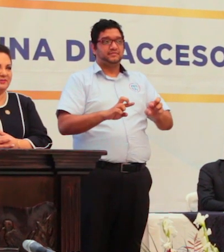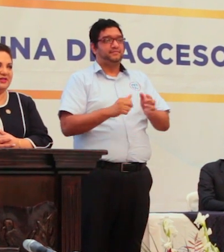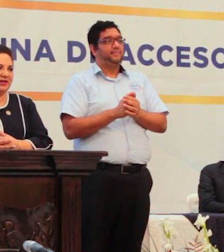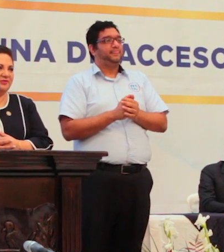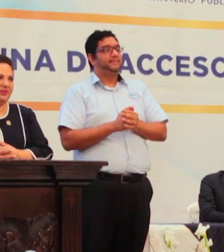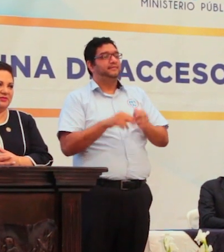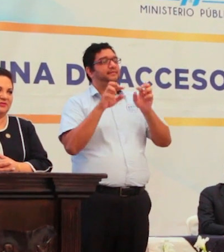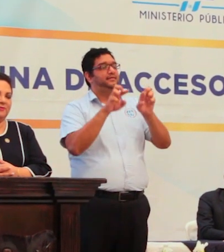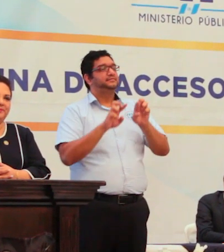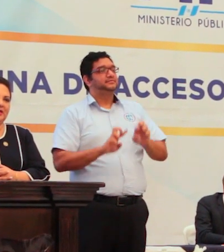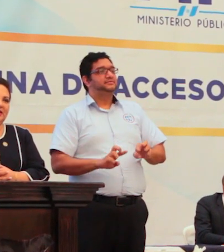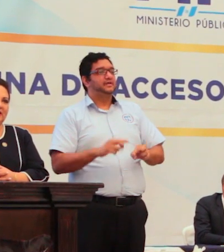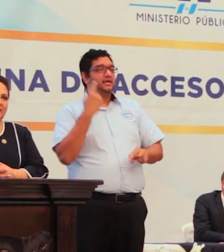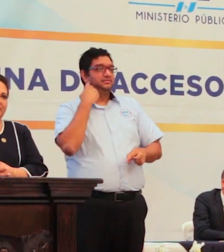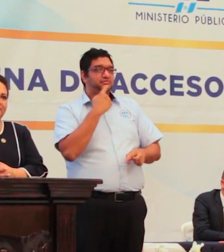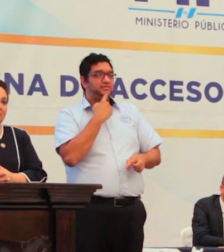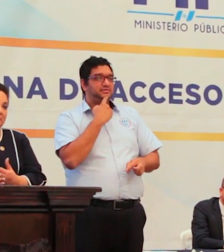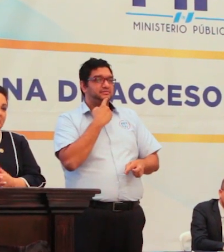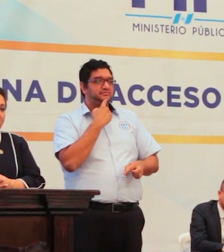está eliminado de nuestra